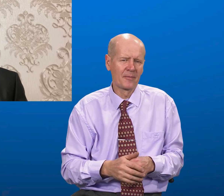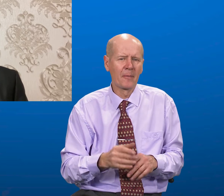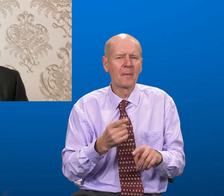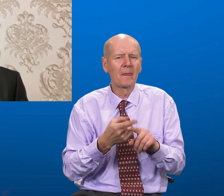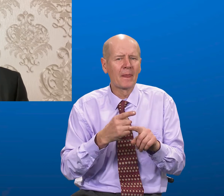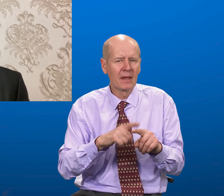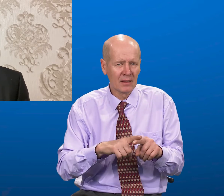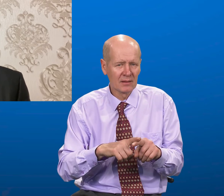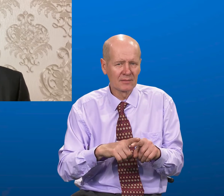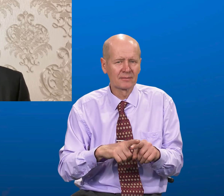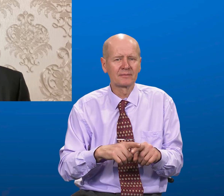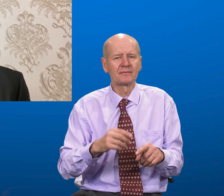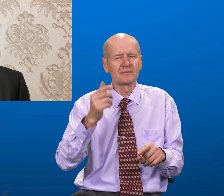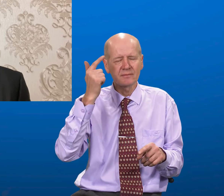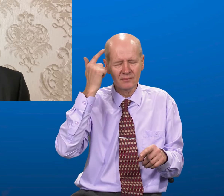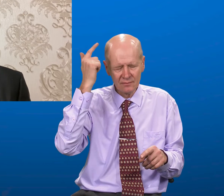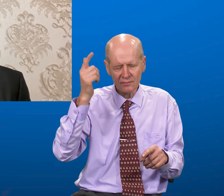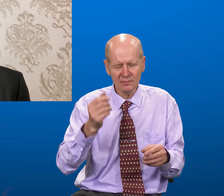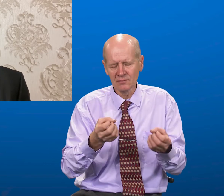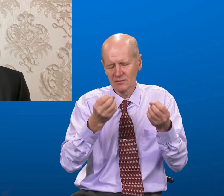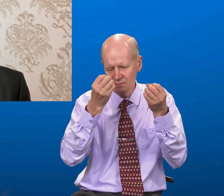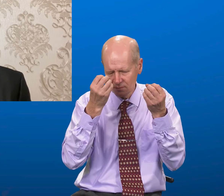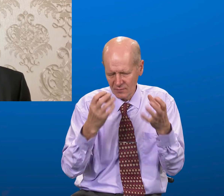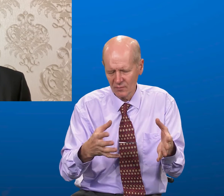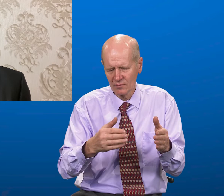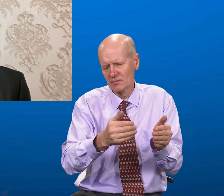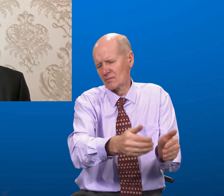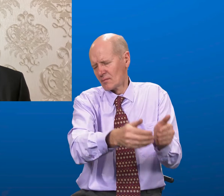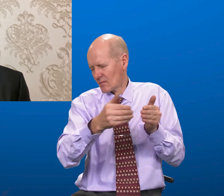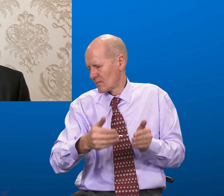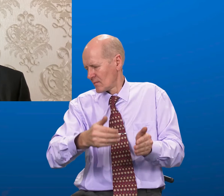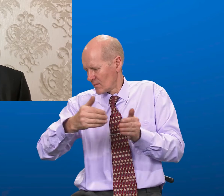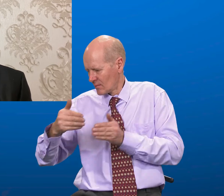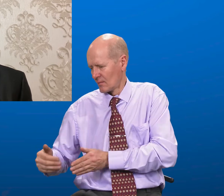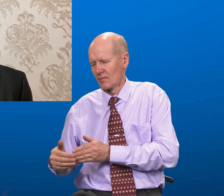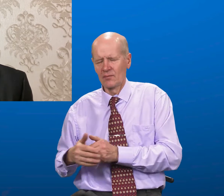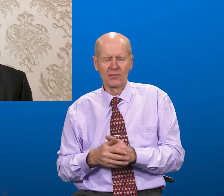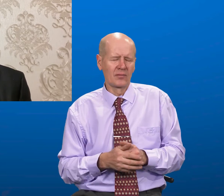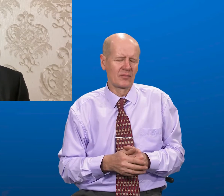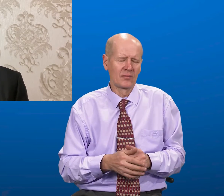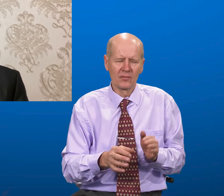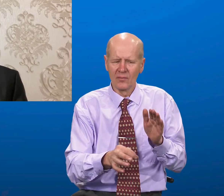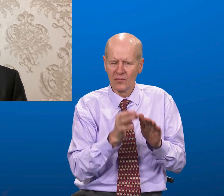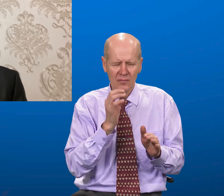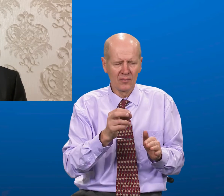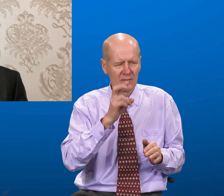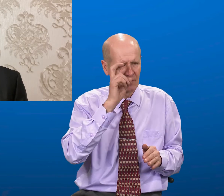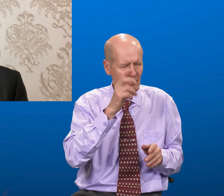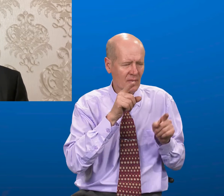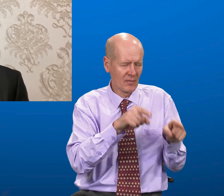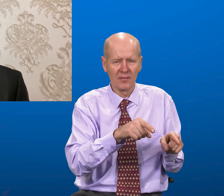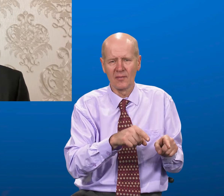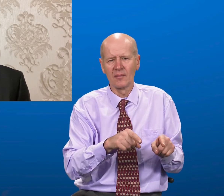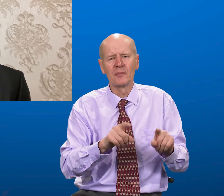Моисея отпустить народ. Я на месте Господа отмежевался бы от